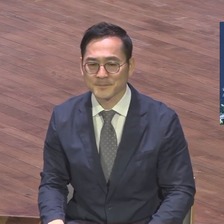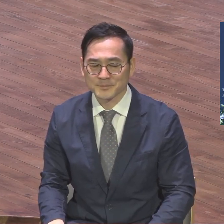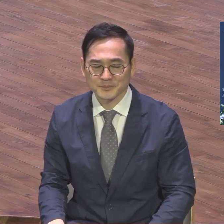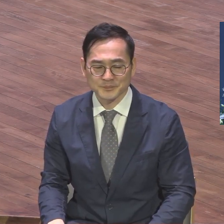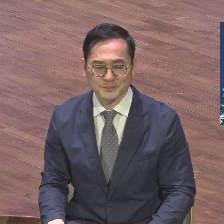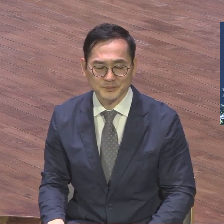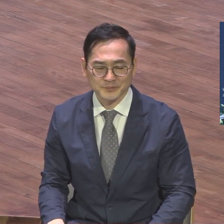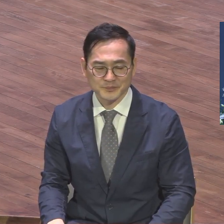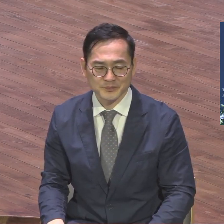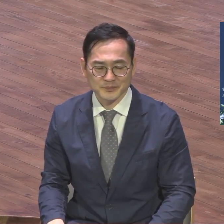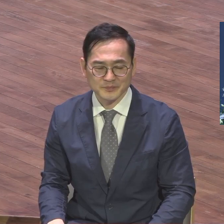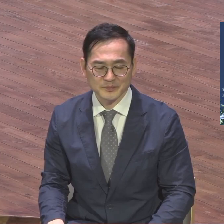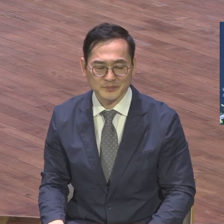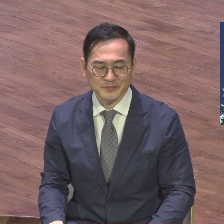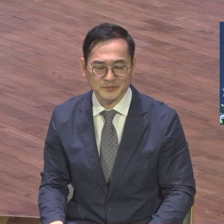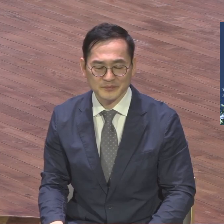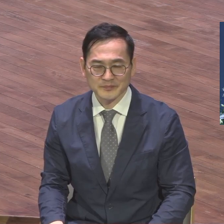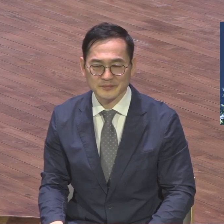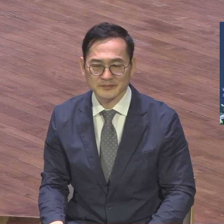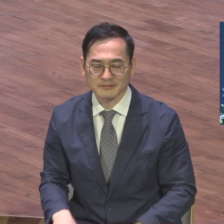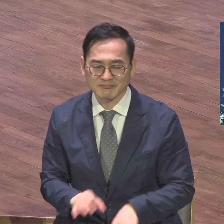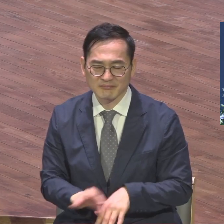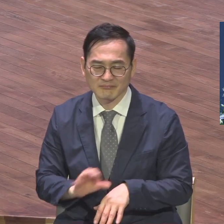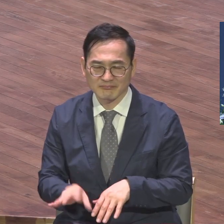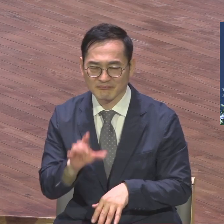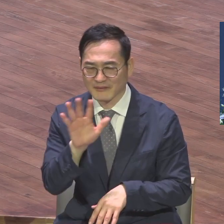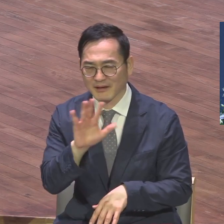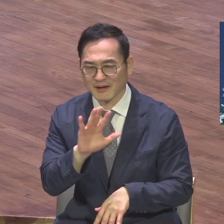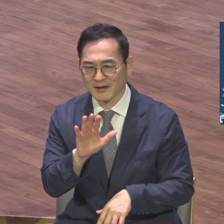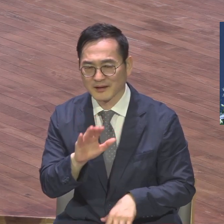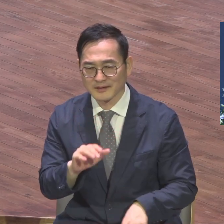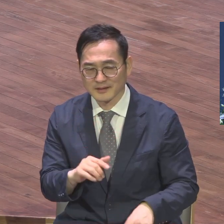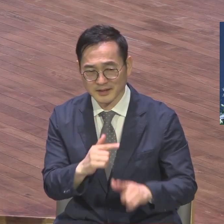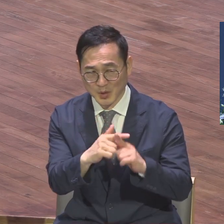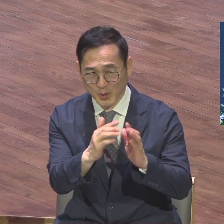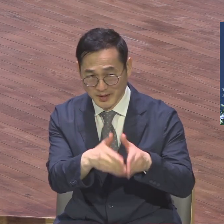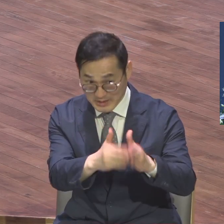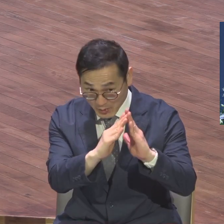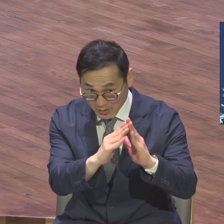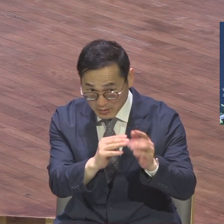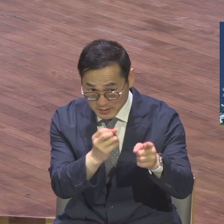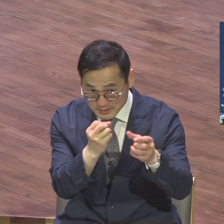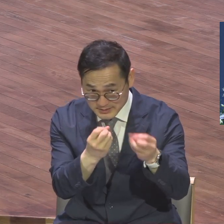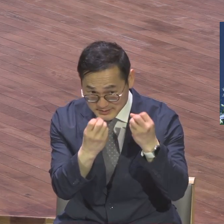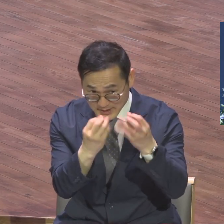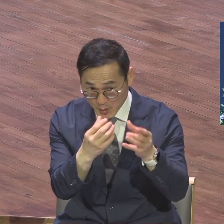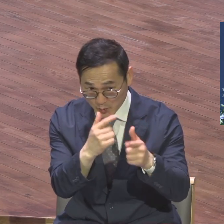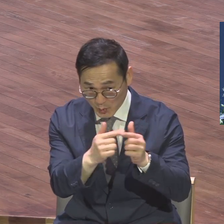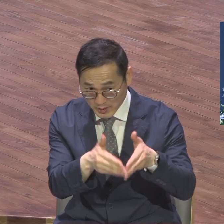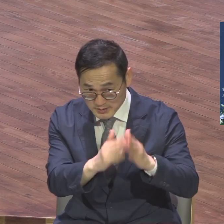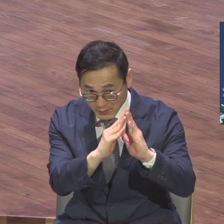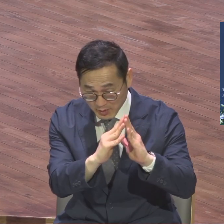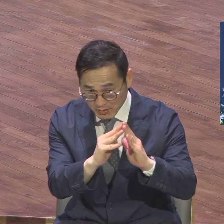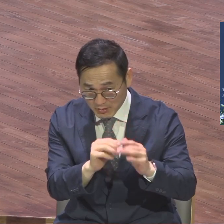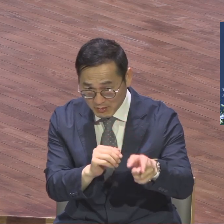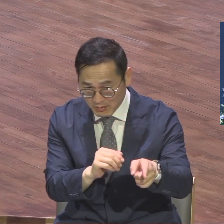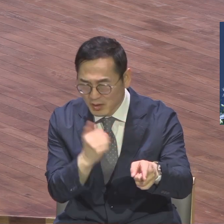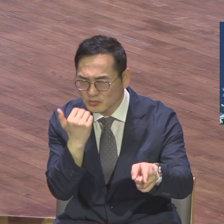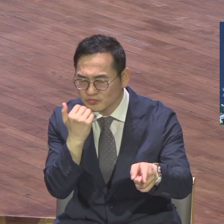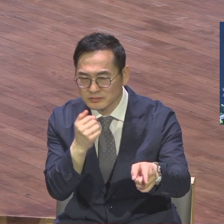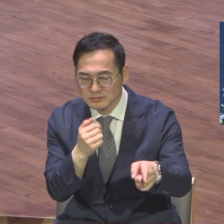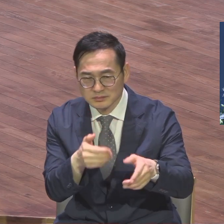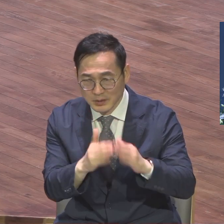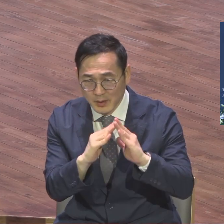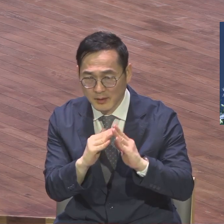시간에 그렇게 얼렁뚱땅 지나갑니까? 기회다. 하나님께 상급받을 기회다. 아멘.